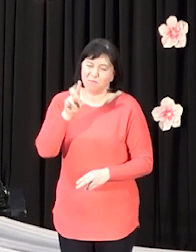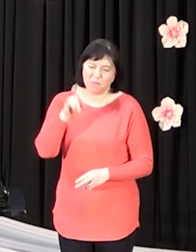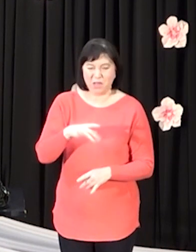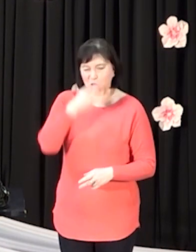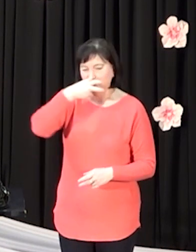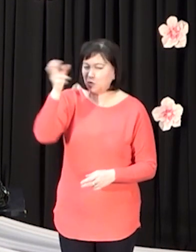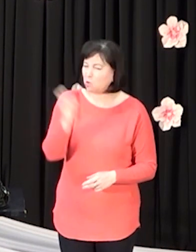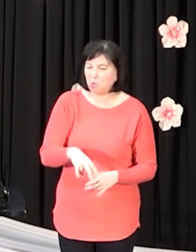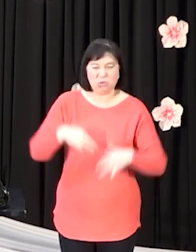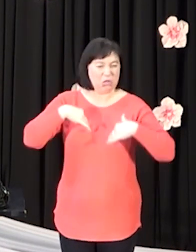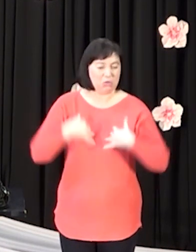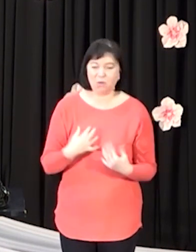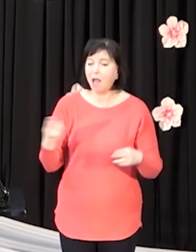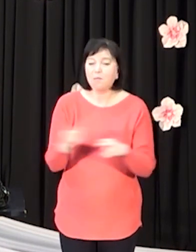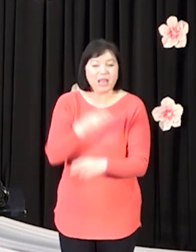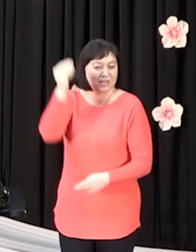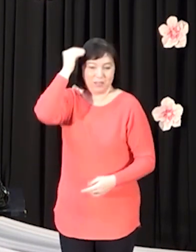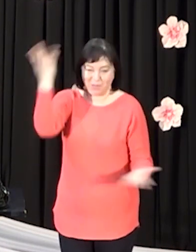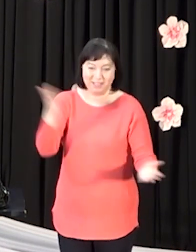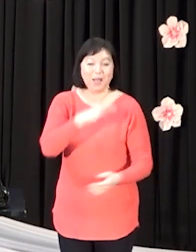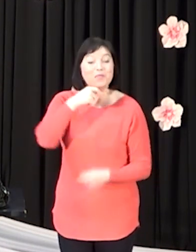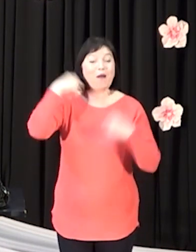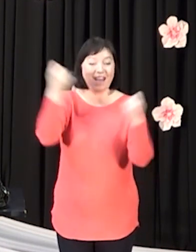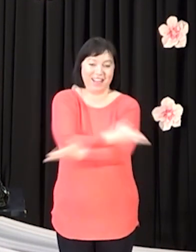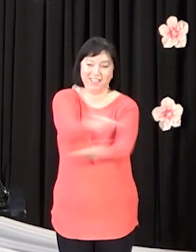Și lipsite de orice sens. La mulți ani!